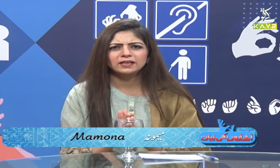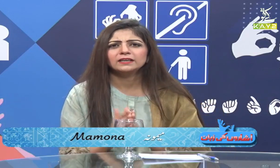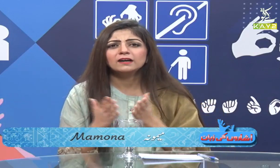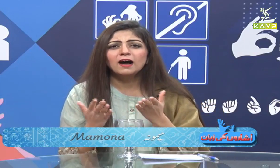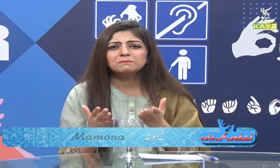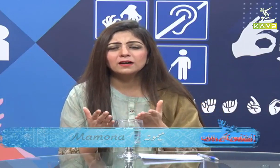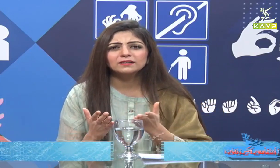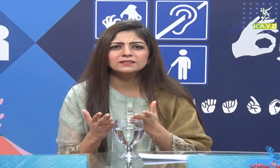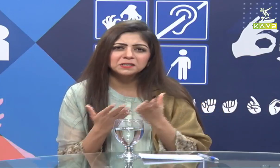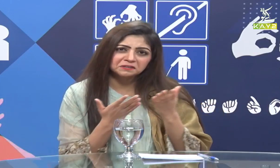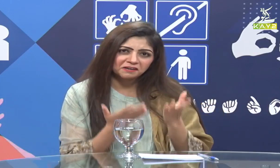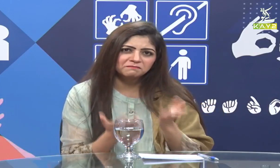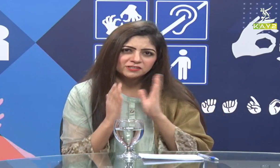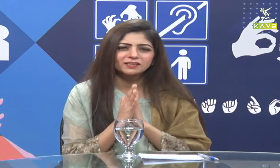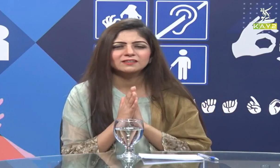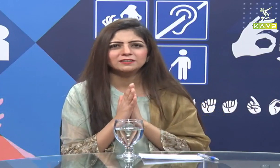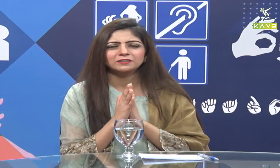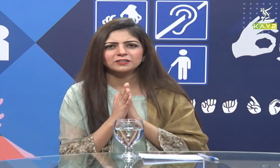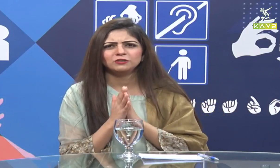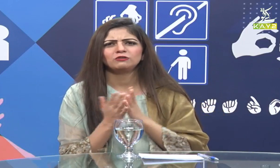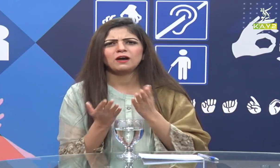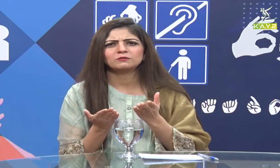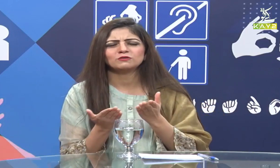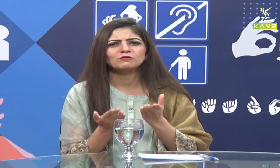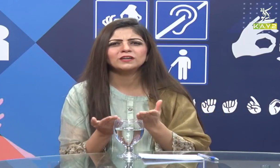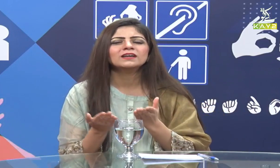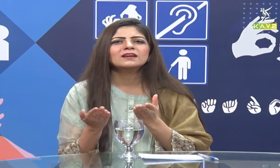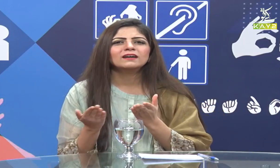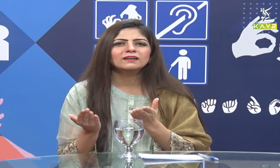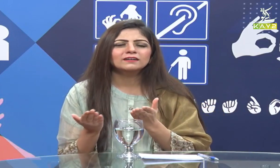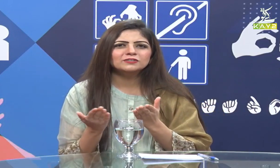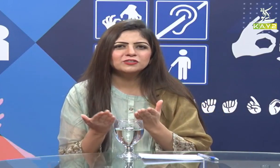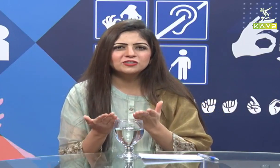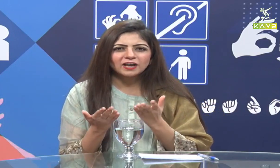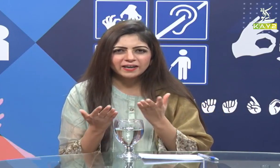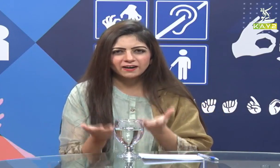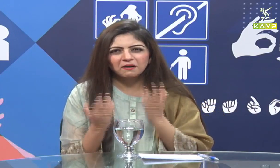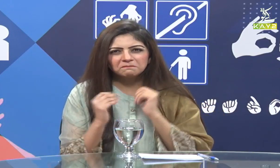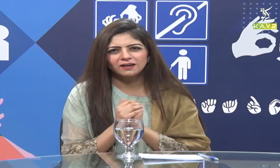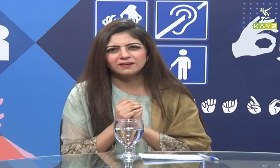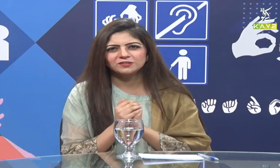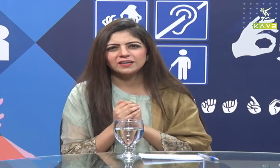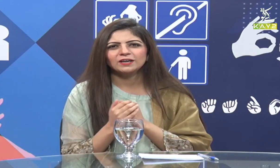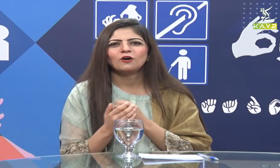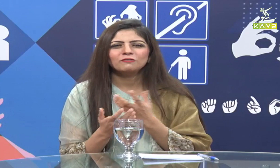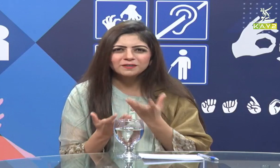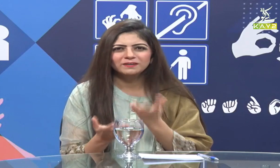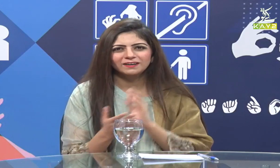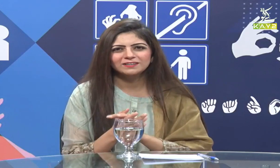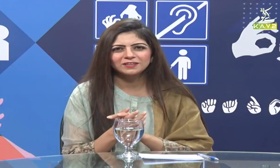अगर आपका किसी डेफ बच्चे के साथ इंटरेक्शन हो और आप उसको कोई चाय का कप पिलाना चाहें या कॉफ़ी पिलाना चाहें, तो